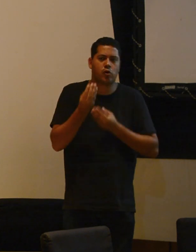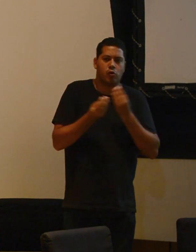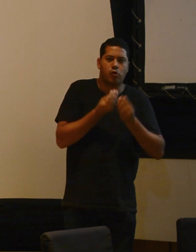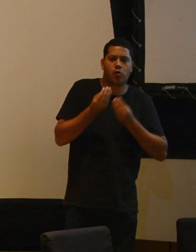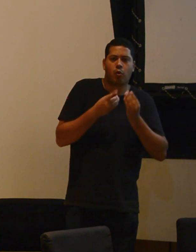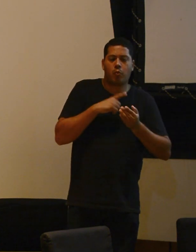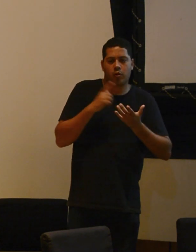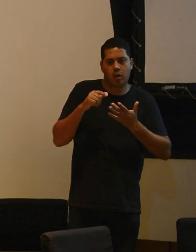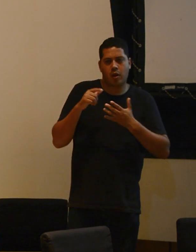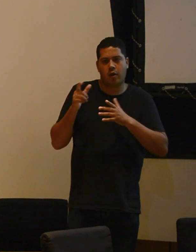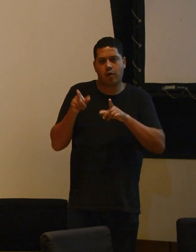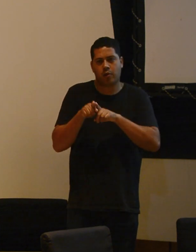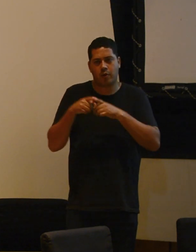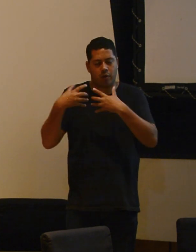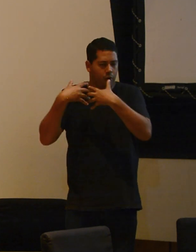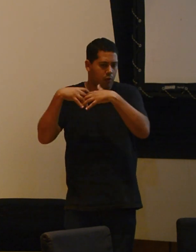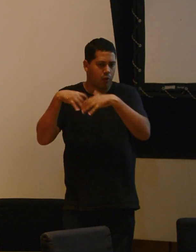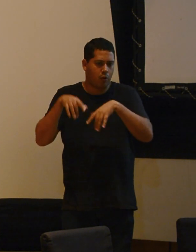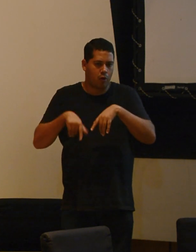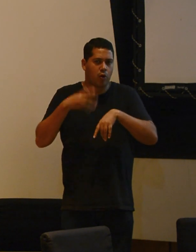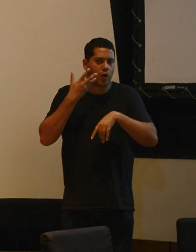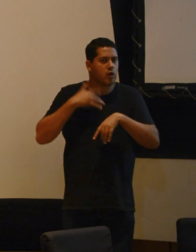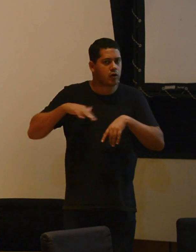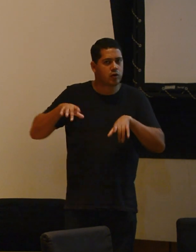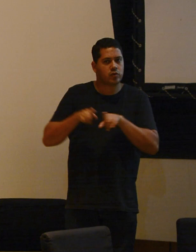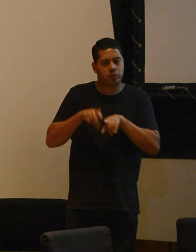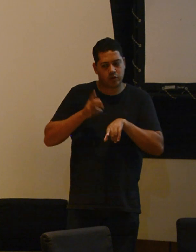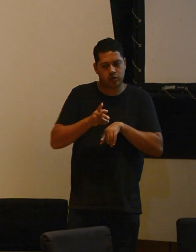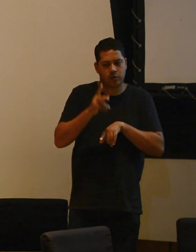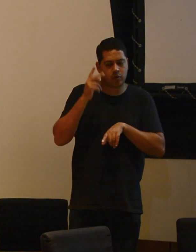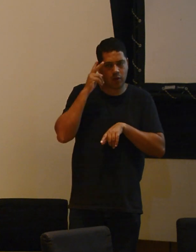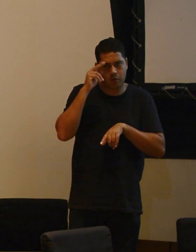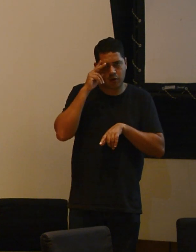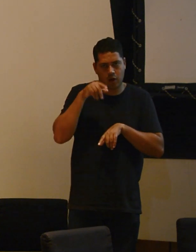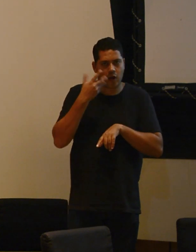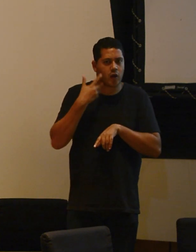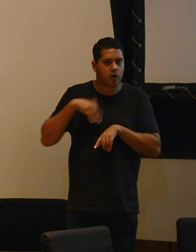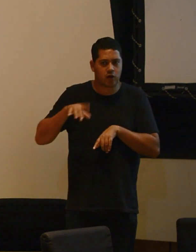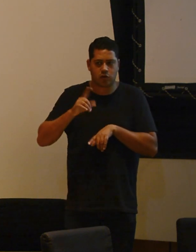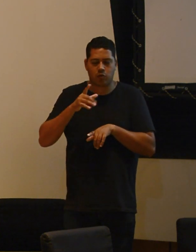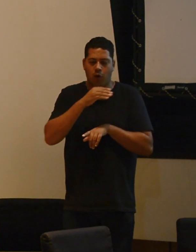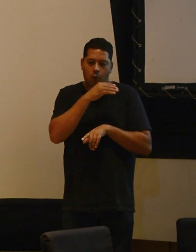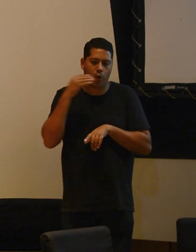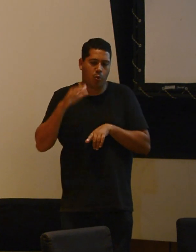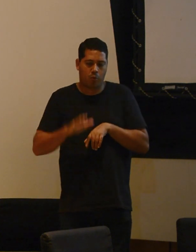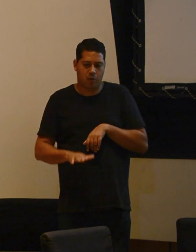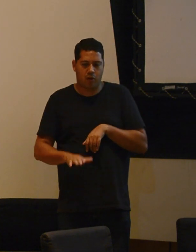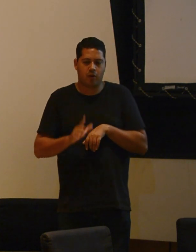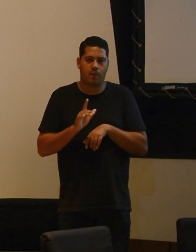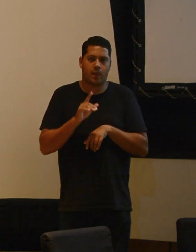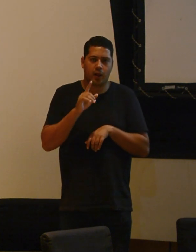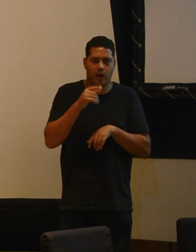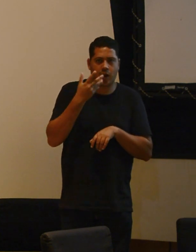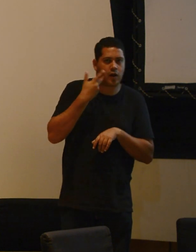está o desenvolvimento neurológico daquela criança e sempre lembrar que a criança, ela não é um adulto pequeno. Então, a criança ela